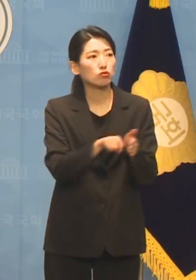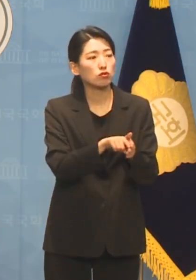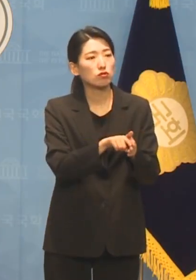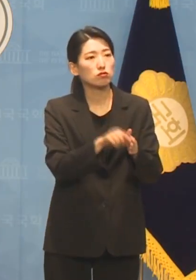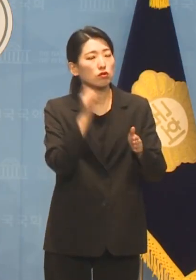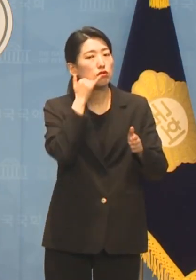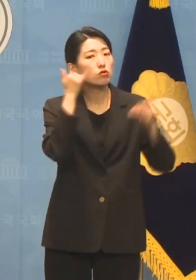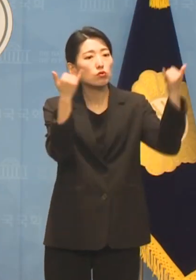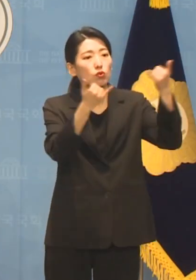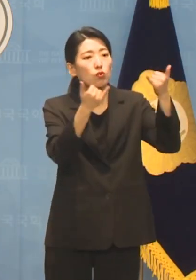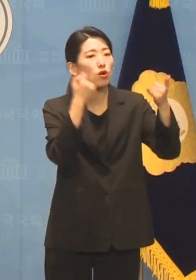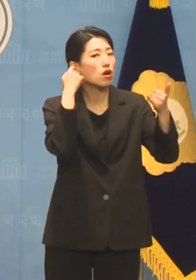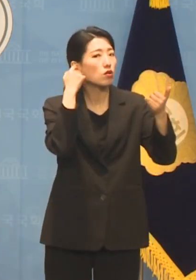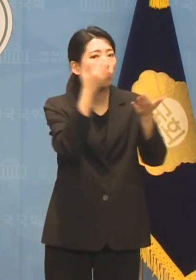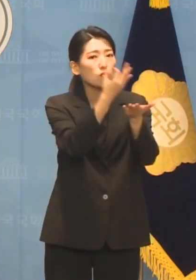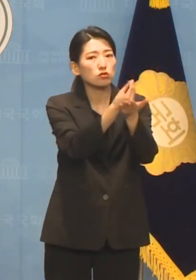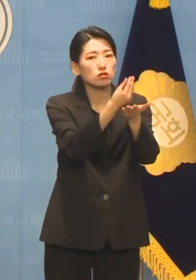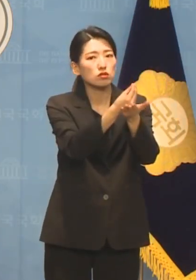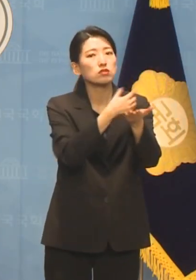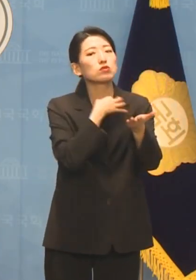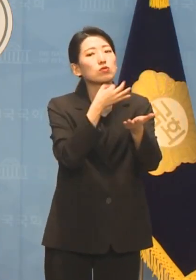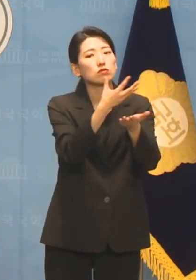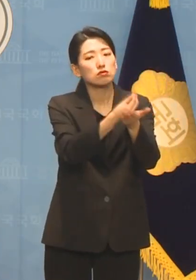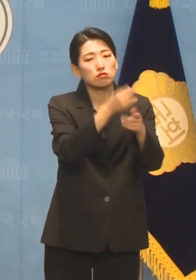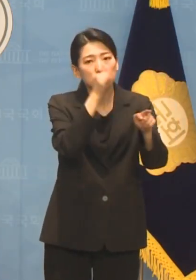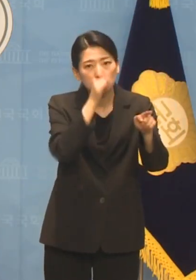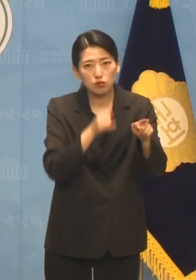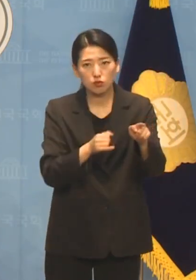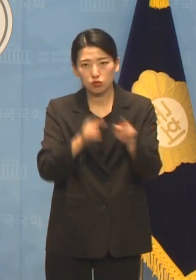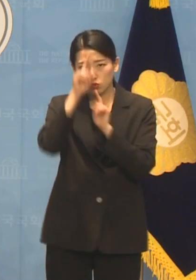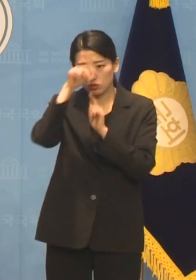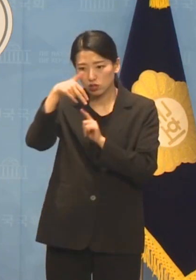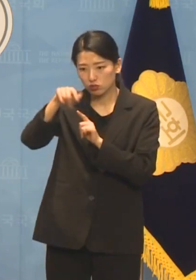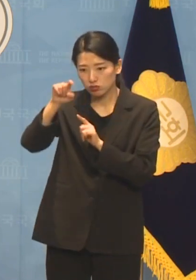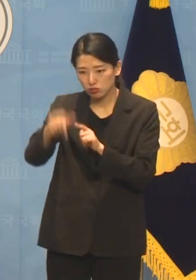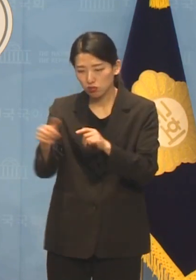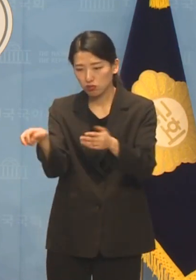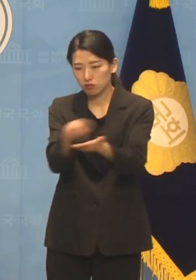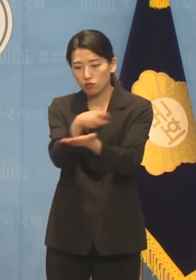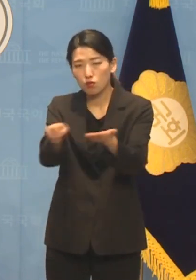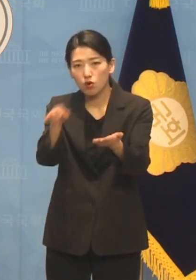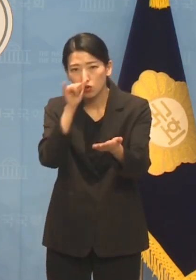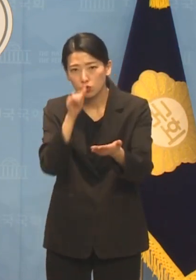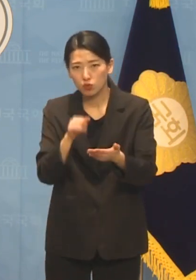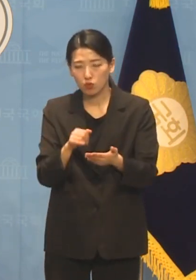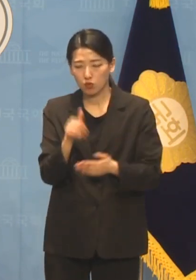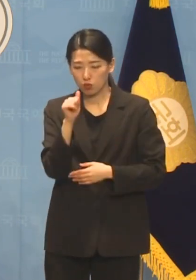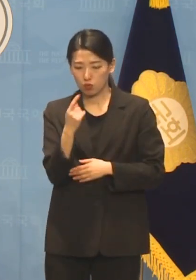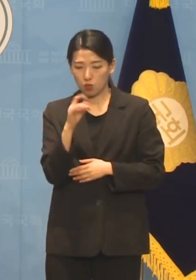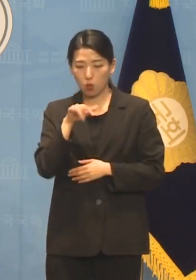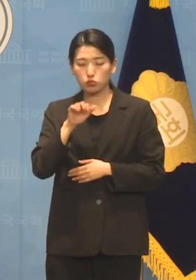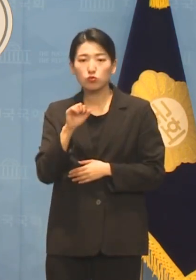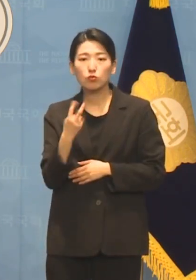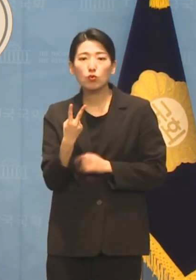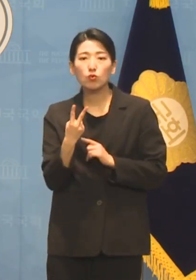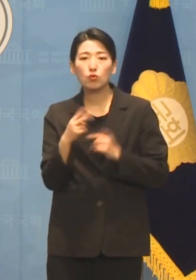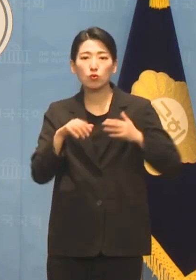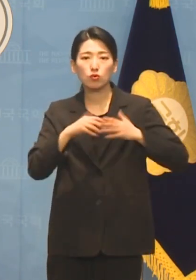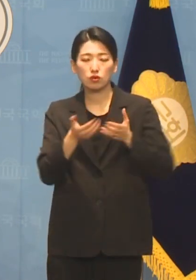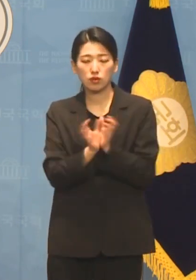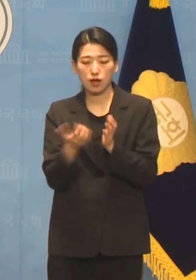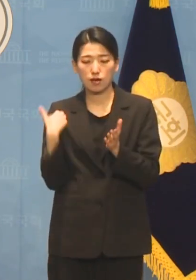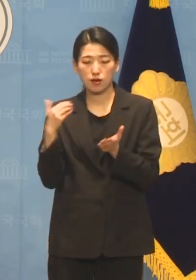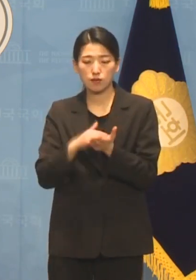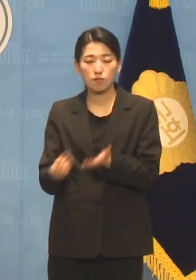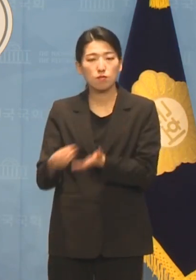의원 등과의 여론조사 대납 정황이 드러났으며 홍준표 대구시장의 복당을 위해 김종인 홍준표 독대를